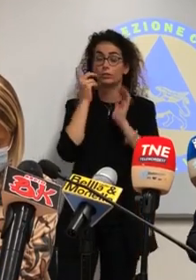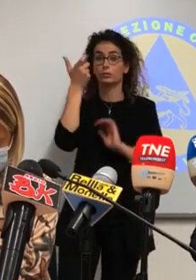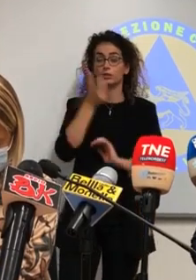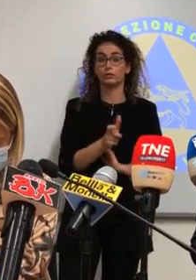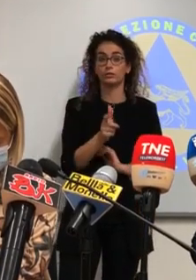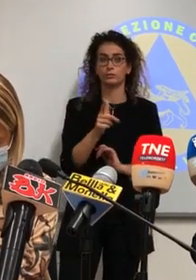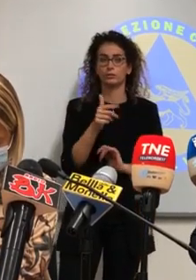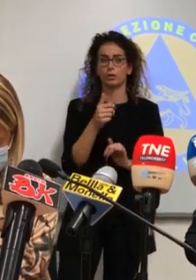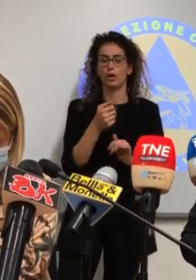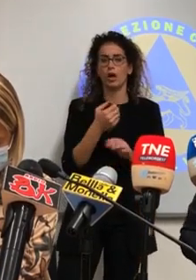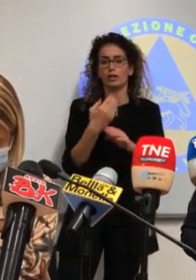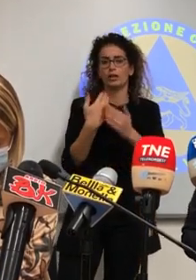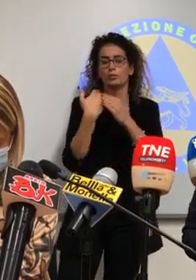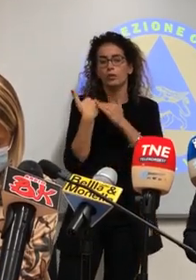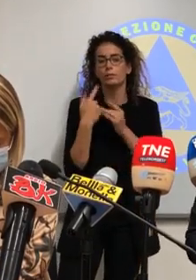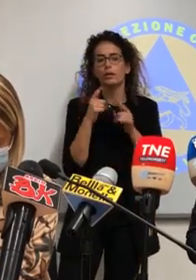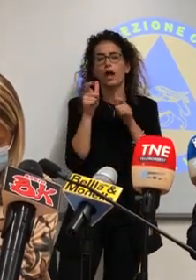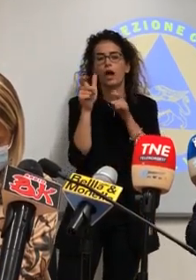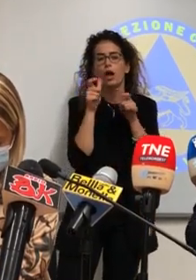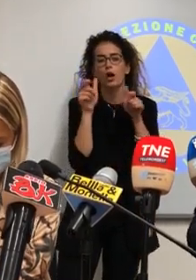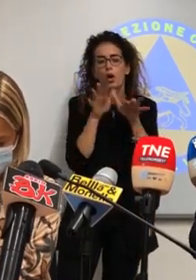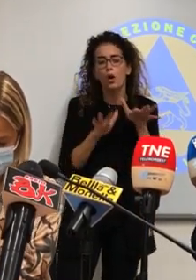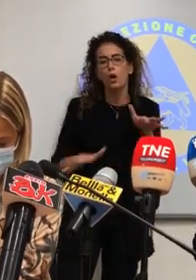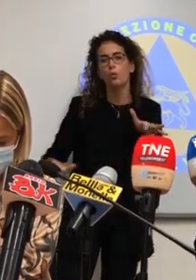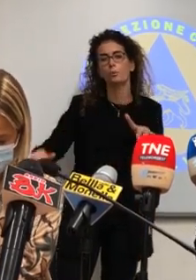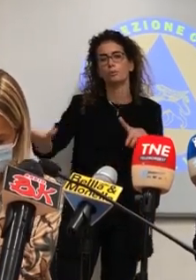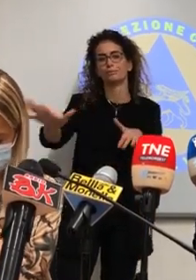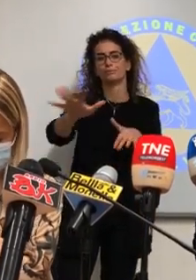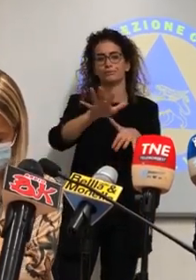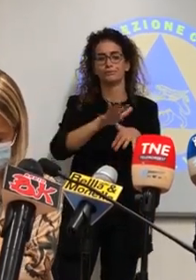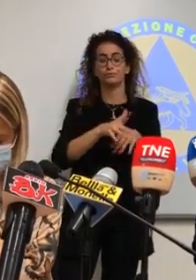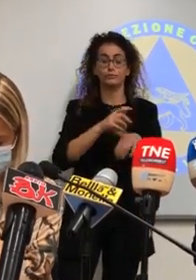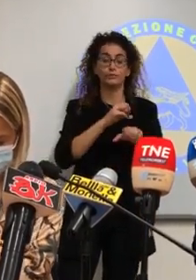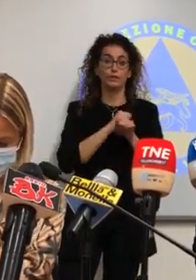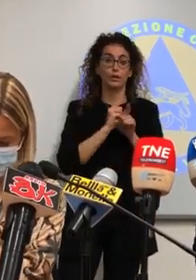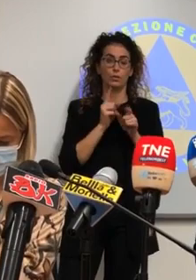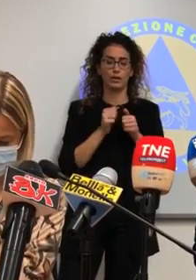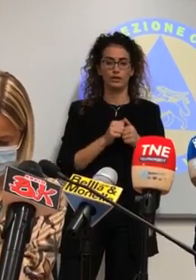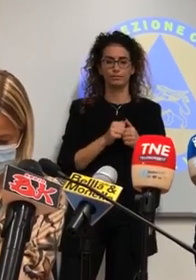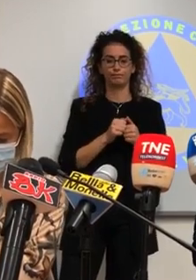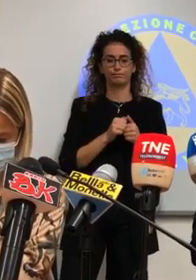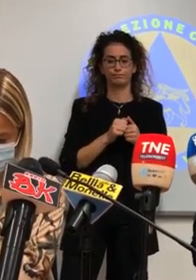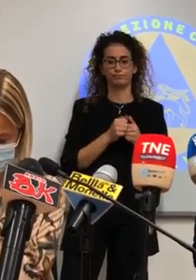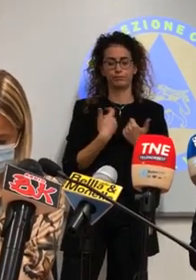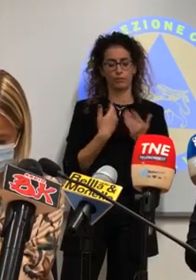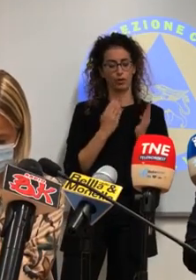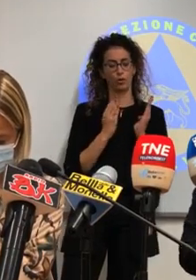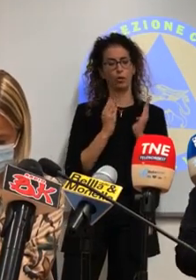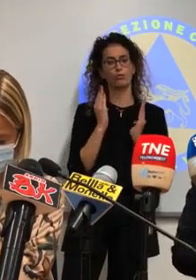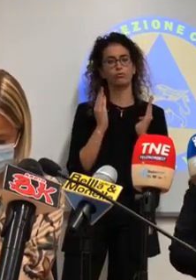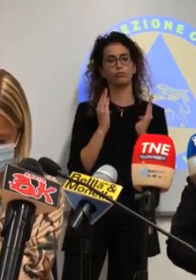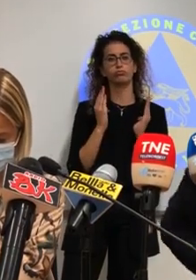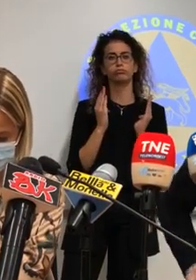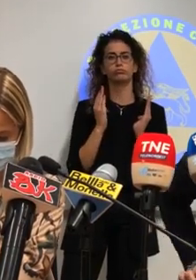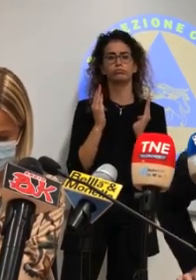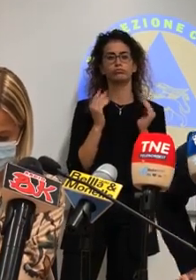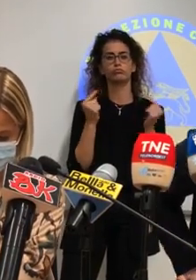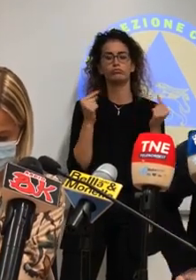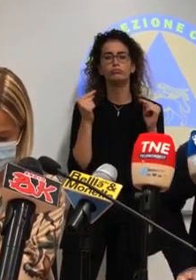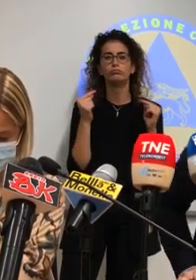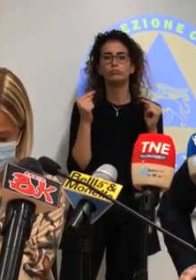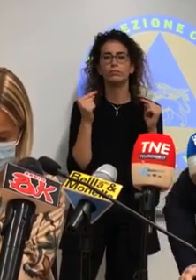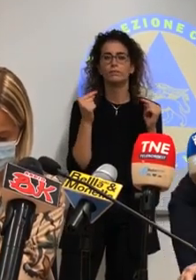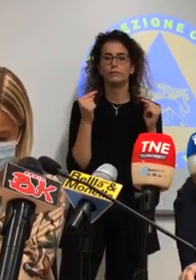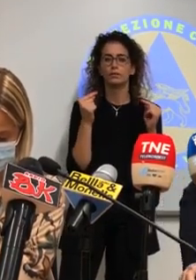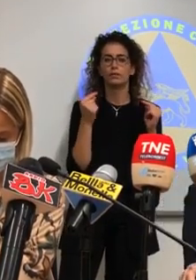anche di comunità. No? Io penso che se rientrassimo in un confronto che sia meno aggressivo